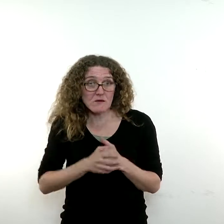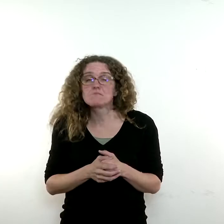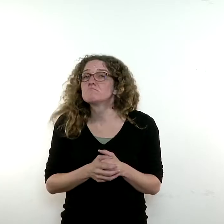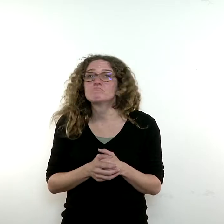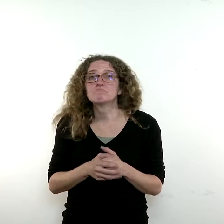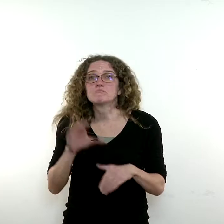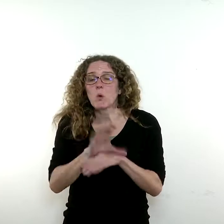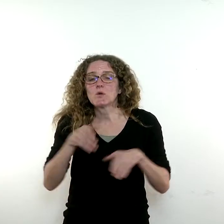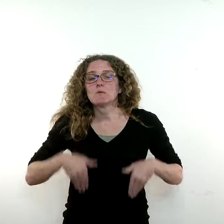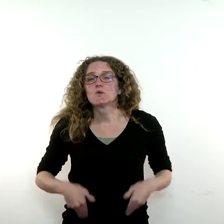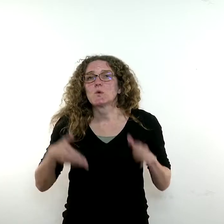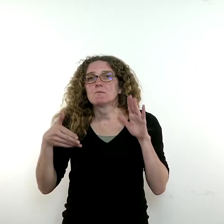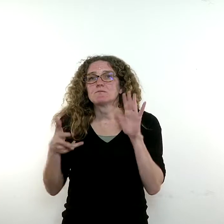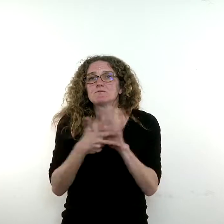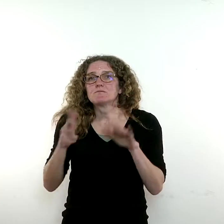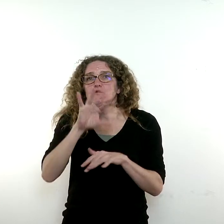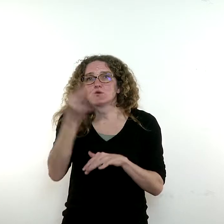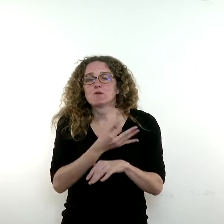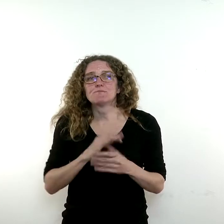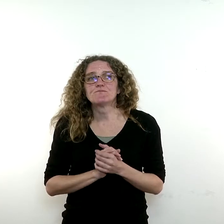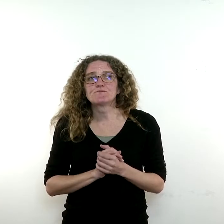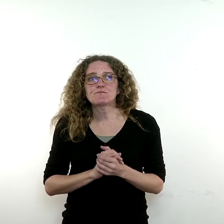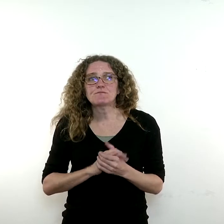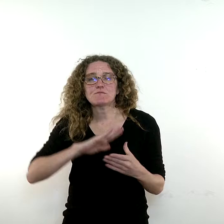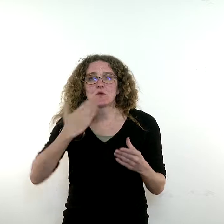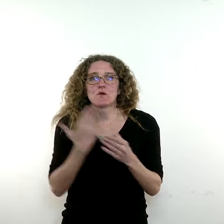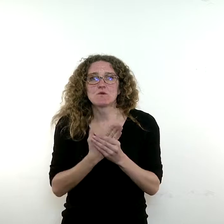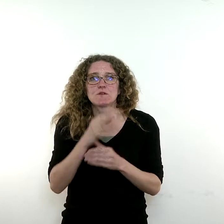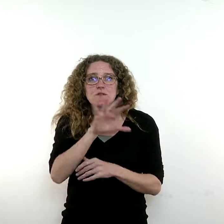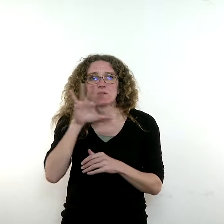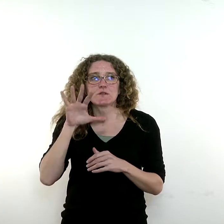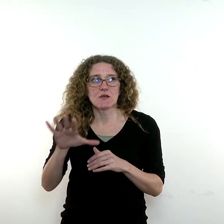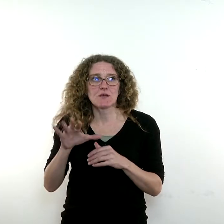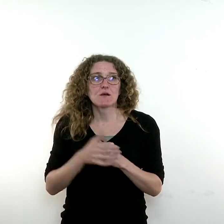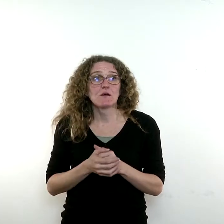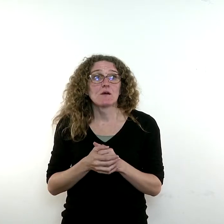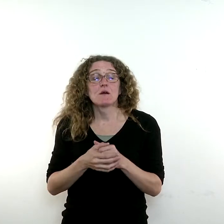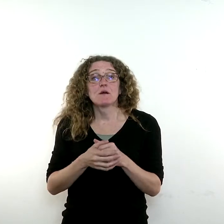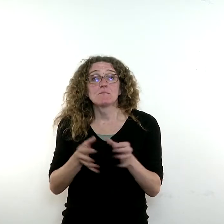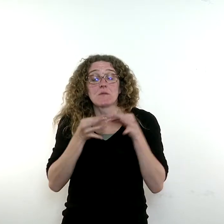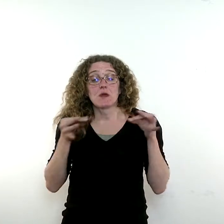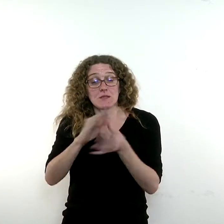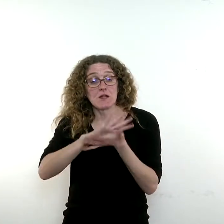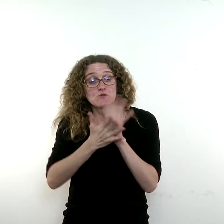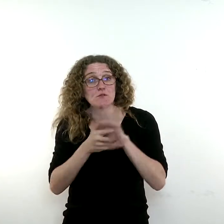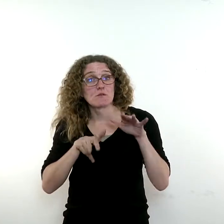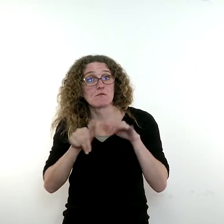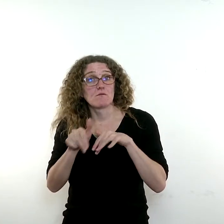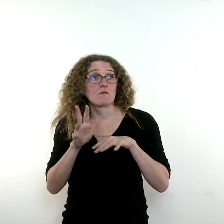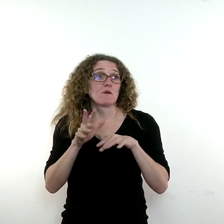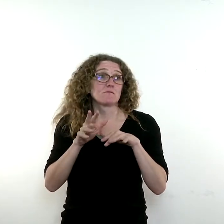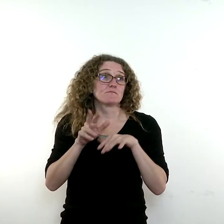Contre? Abstention? Adopté à l'unanimité. Affaire 55, mise à disposition de locaux associatifs, approbation des